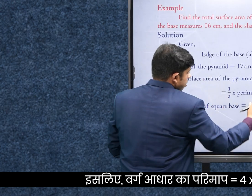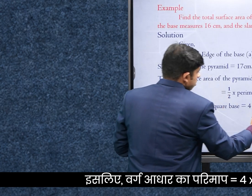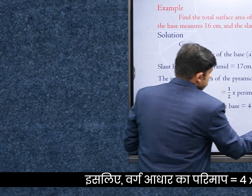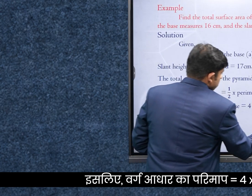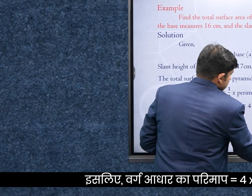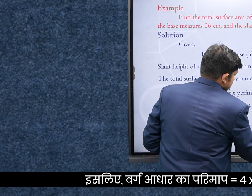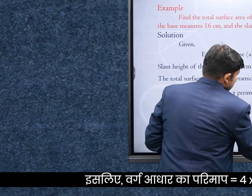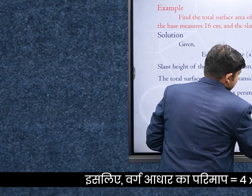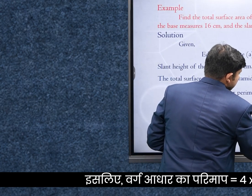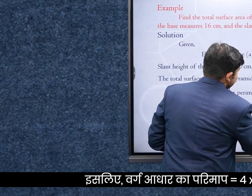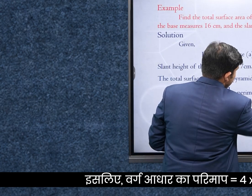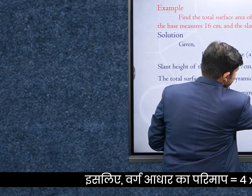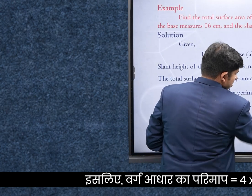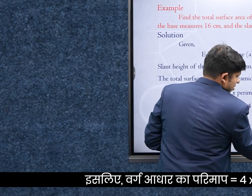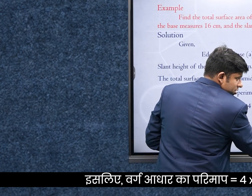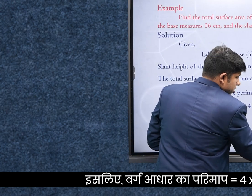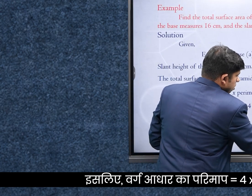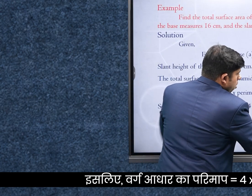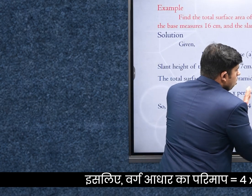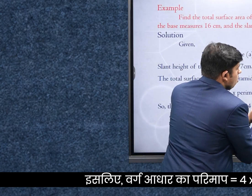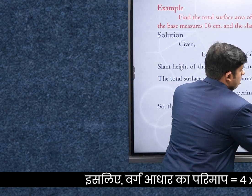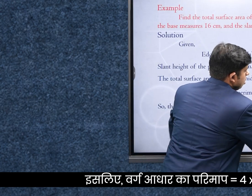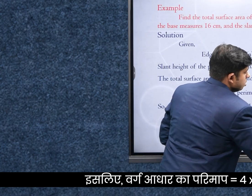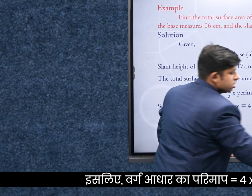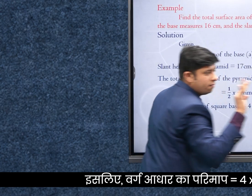16 इज इक्वल 64 सेंटीमीटर।